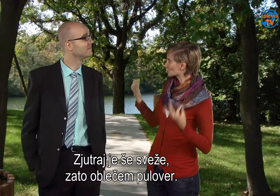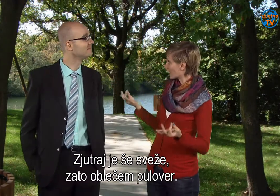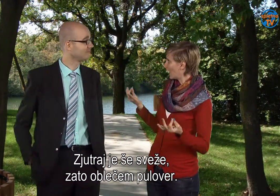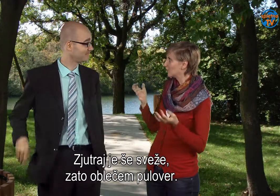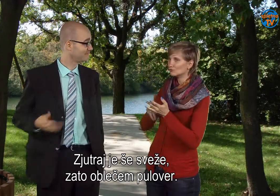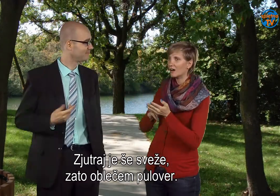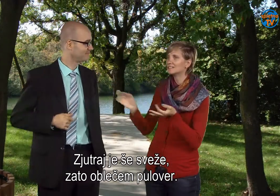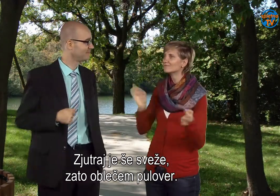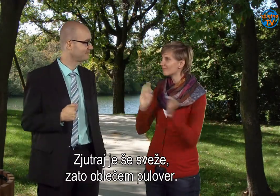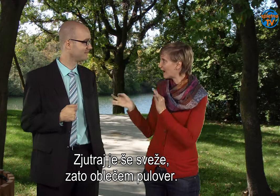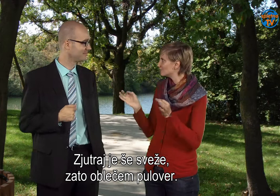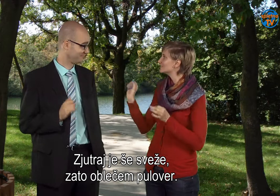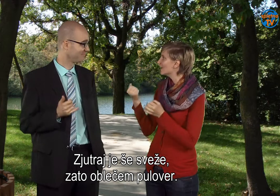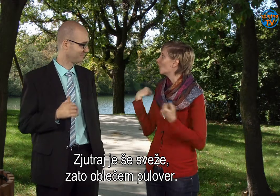Zjutraj je še sveže, zato oblečem pulover.